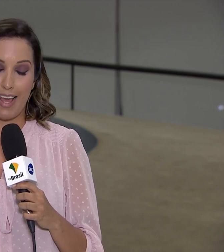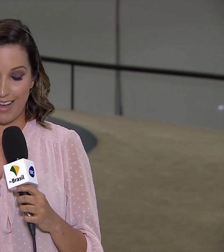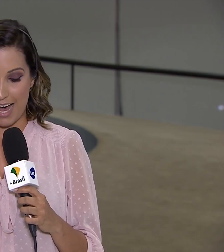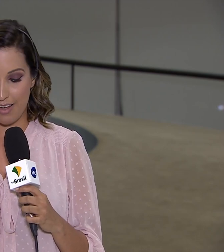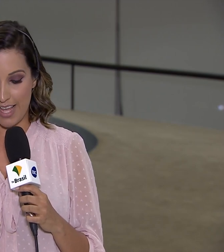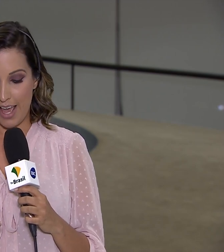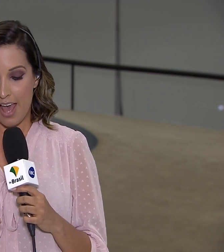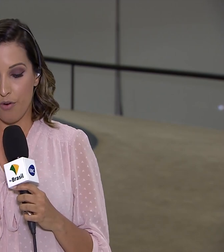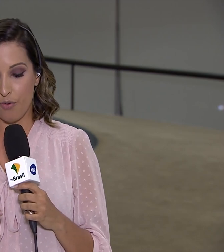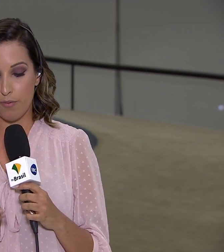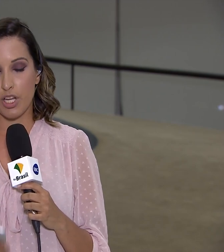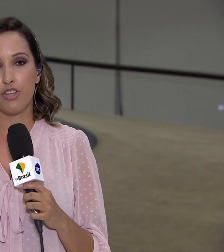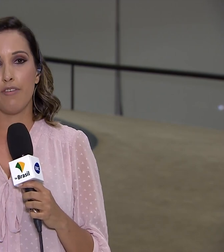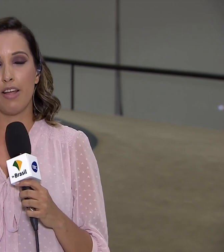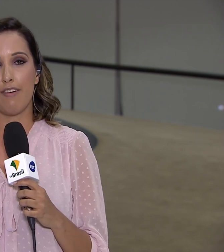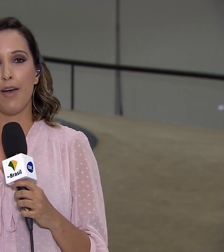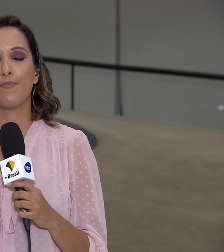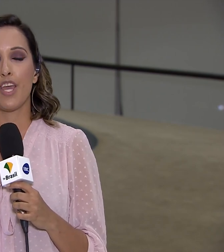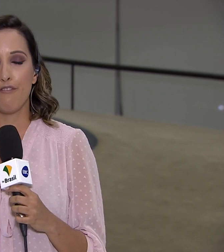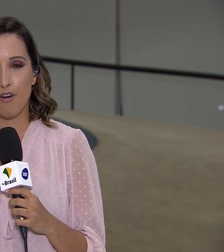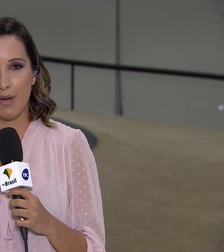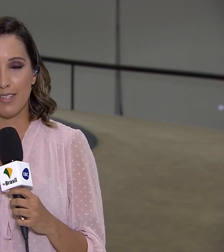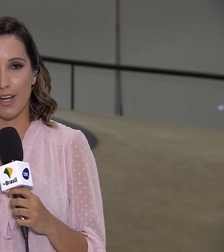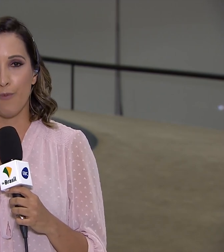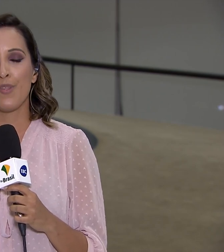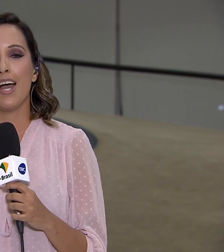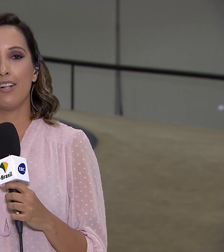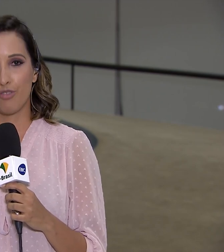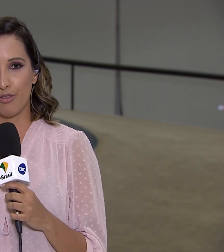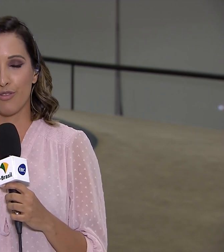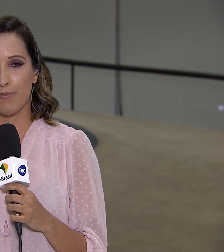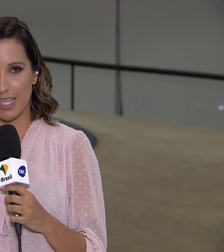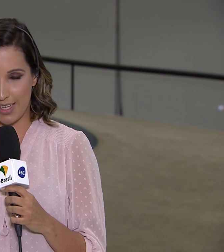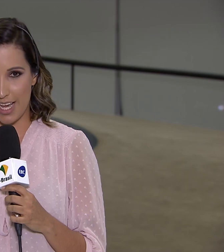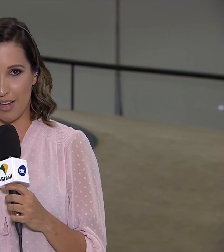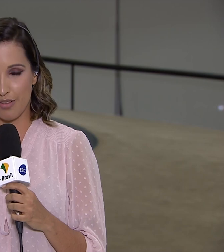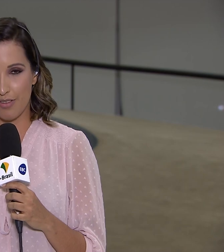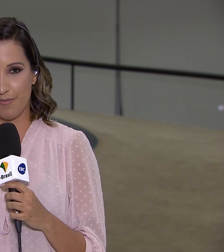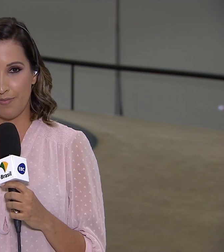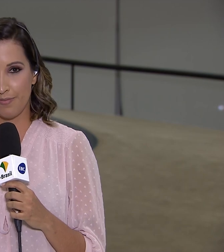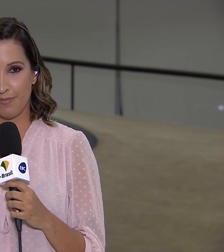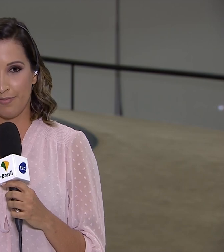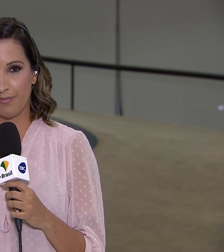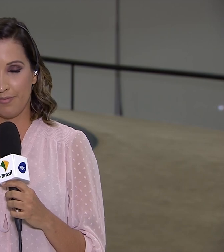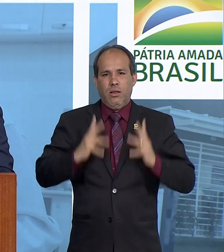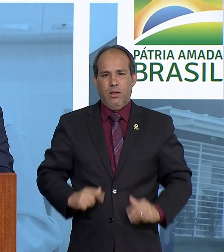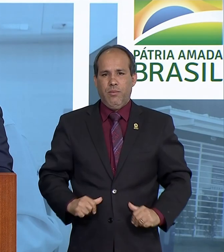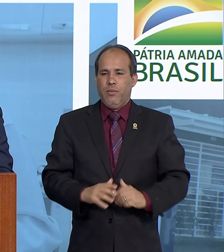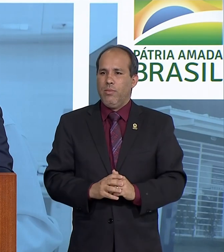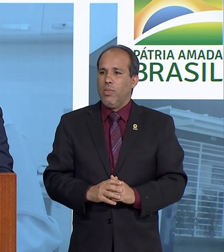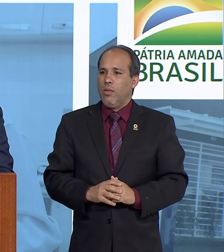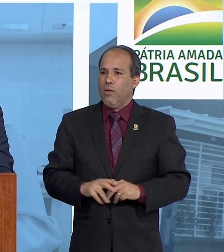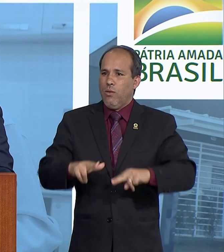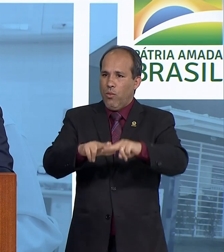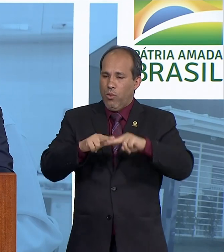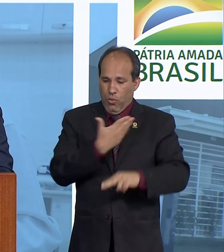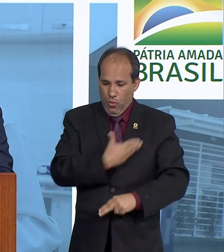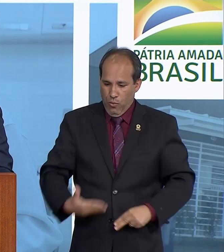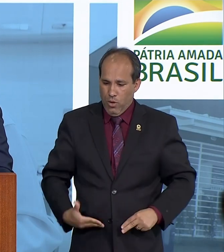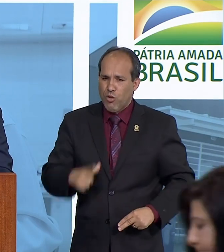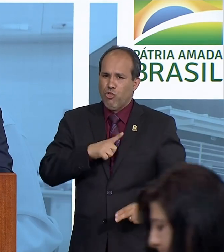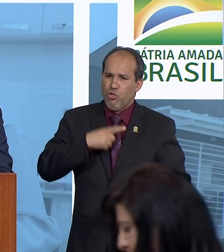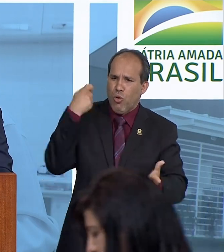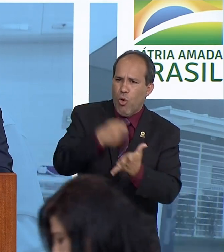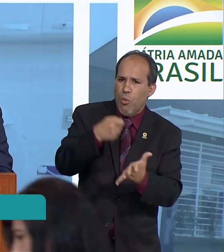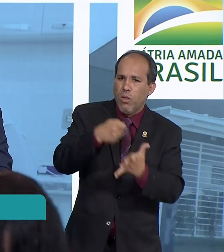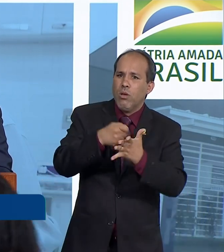Fábio Weingarten, o objetivo é levar informação a todos os brasileiros. O governo tem a